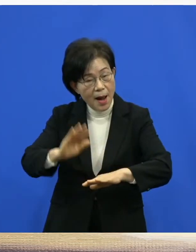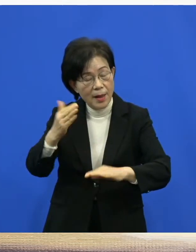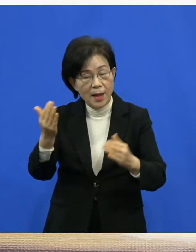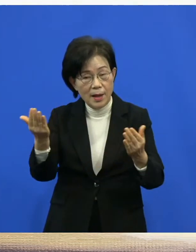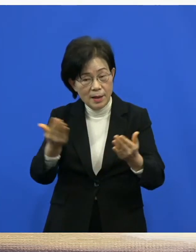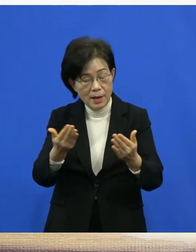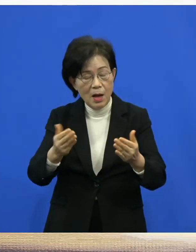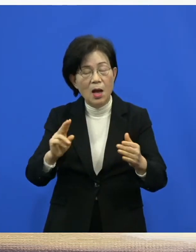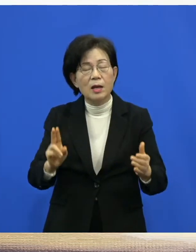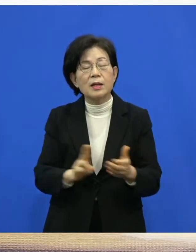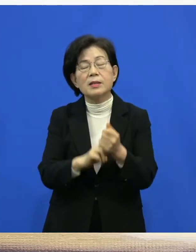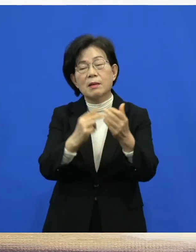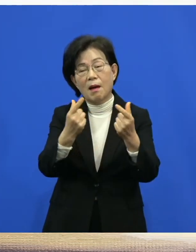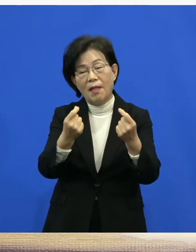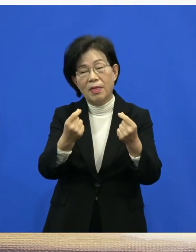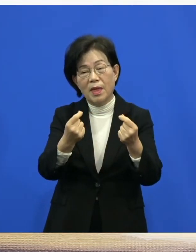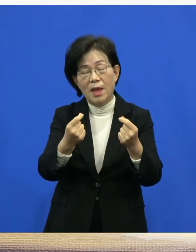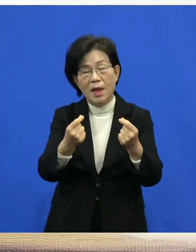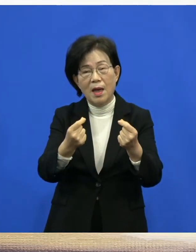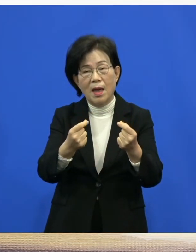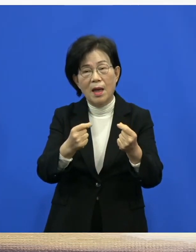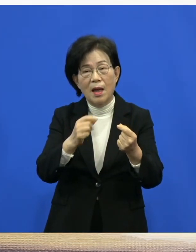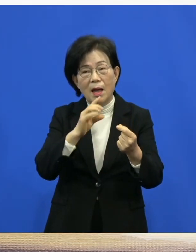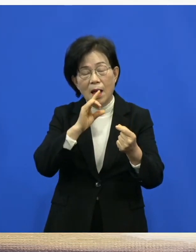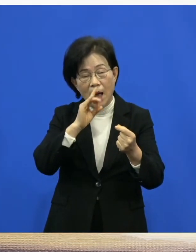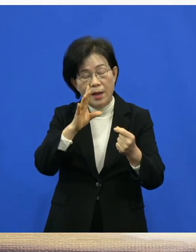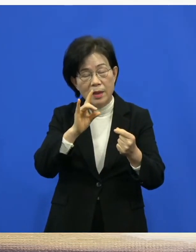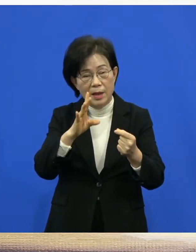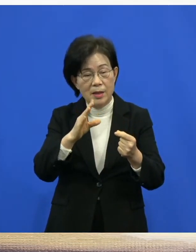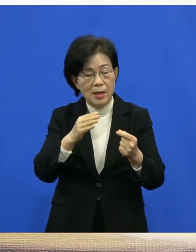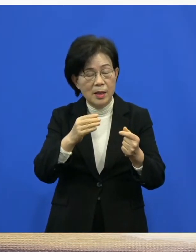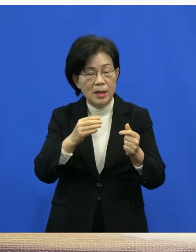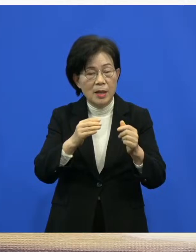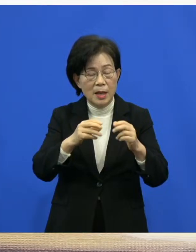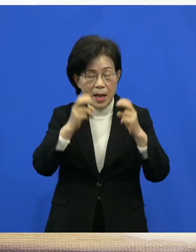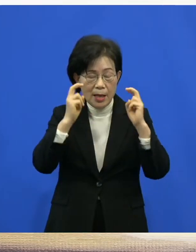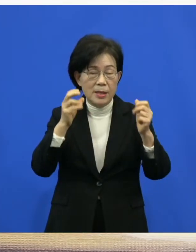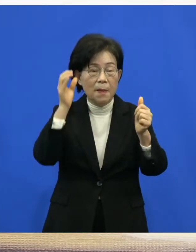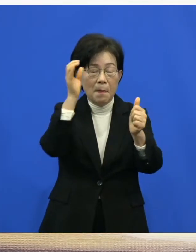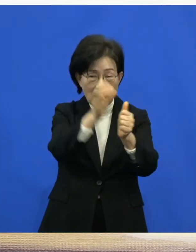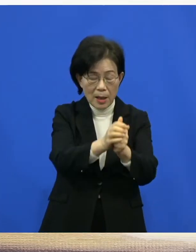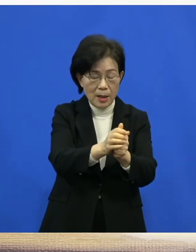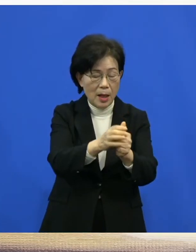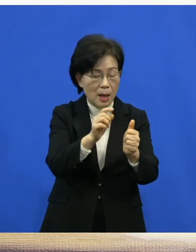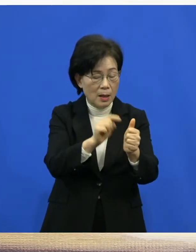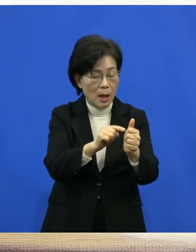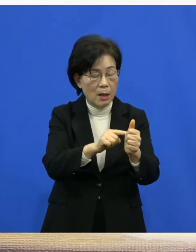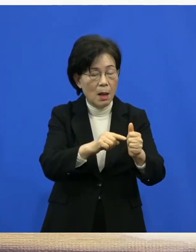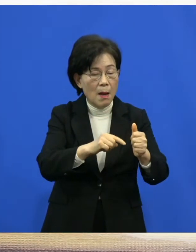기적이야. 아무래도 안 되겠어. 이 회사 자네에게 다 맡길 테니 마음대로 한번 해보게.